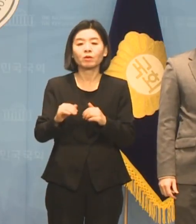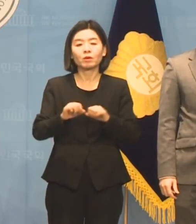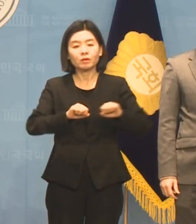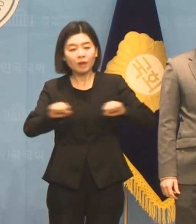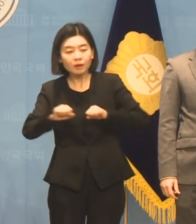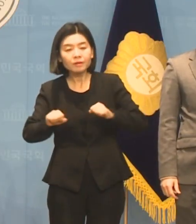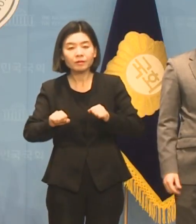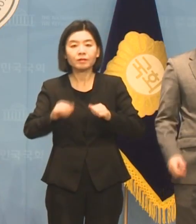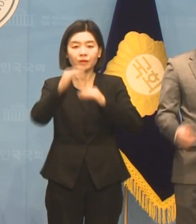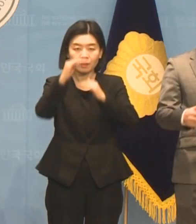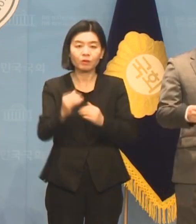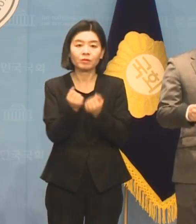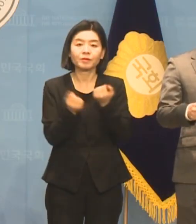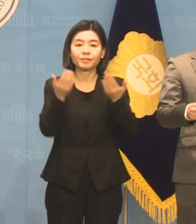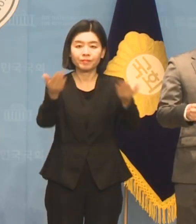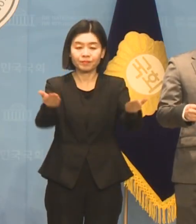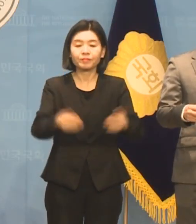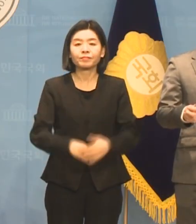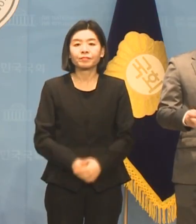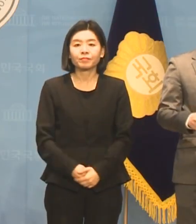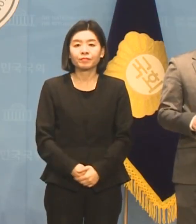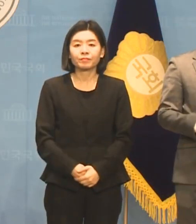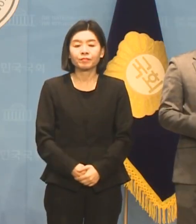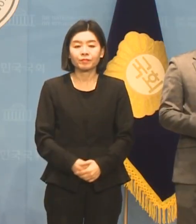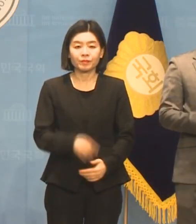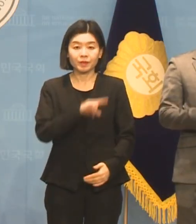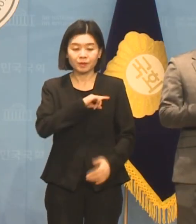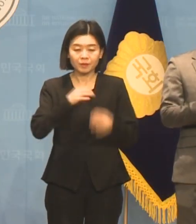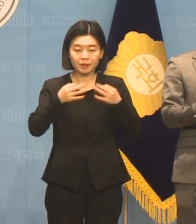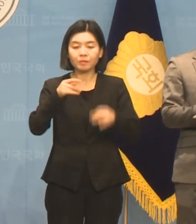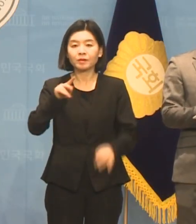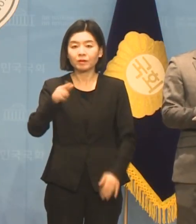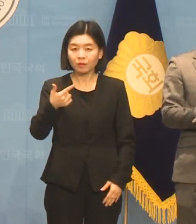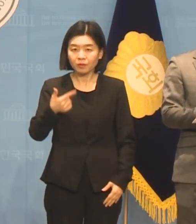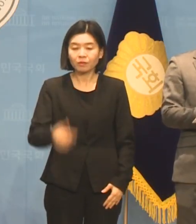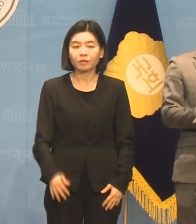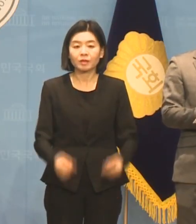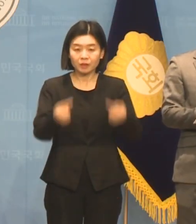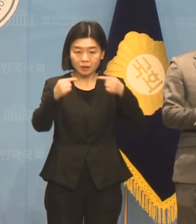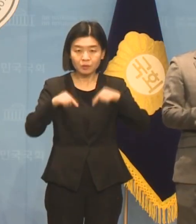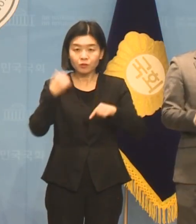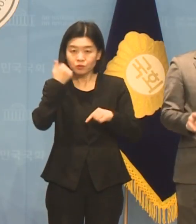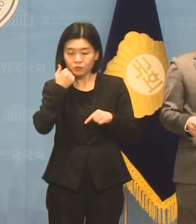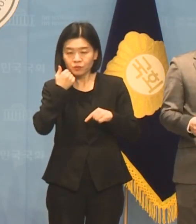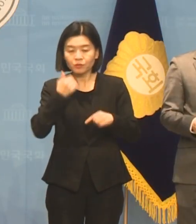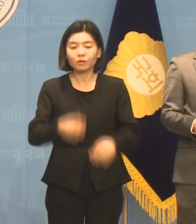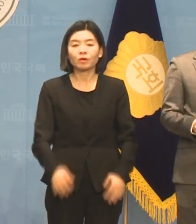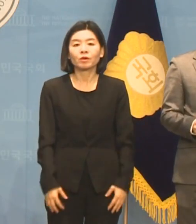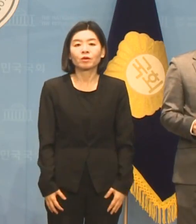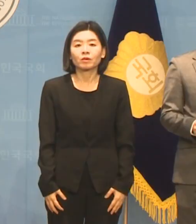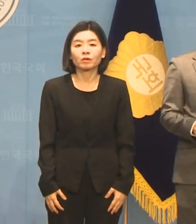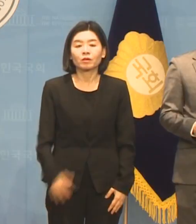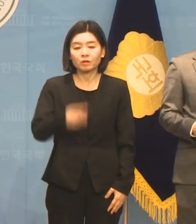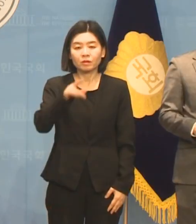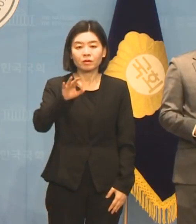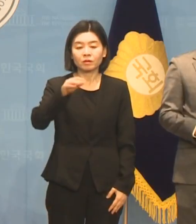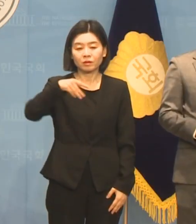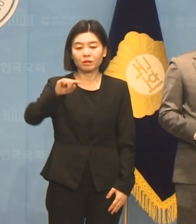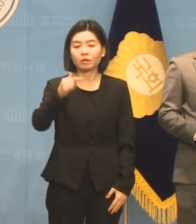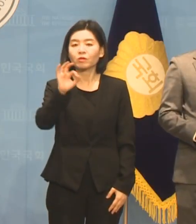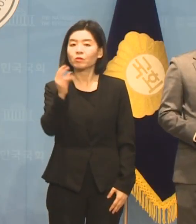브리핑 하겠습니다. 소통위원장 김현입니다. 오늘 참석하신 의원님 소개해드리겠습니다. 소통위원장 전용기